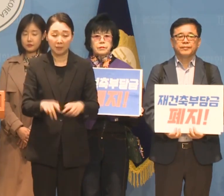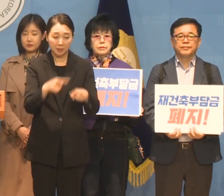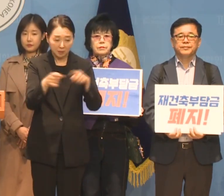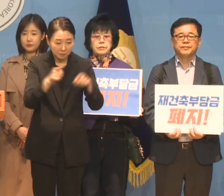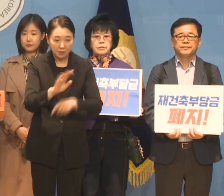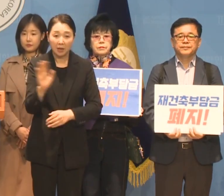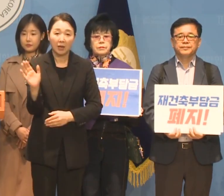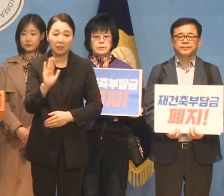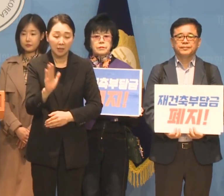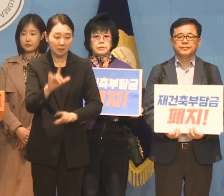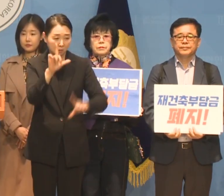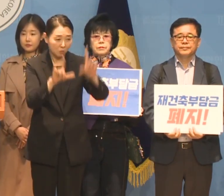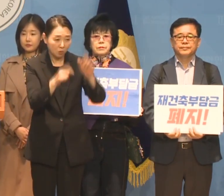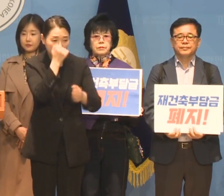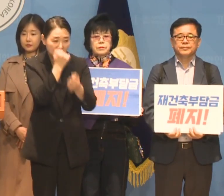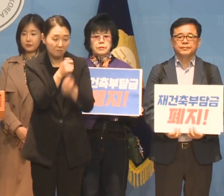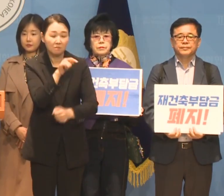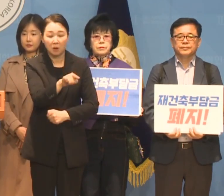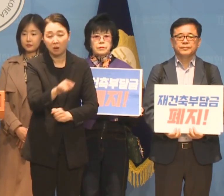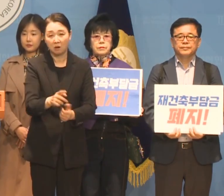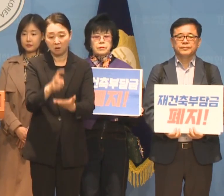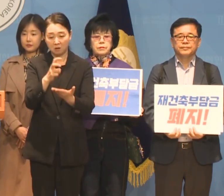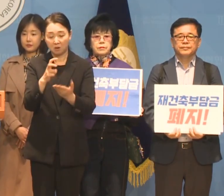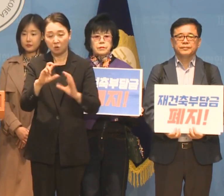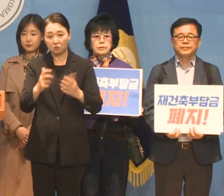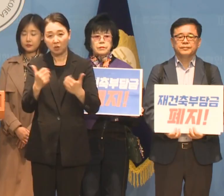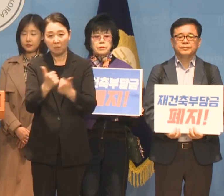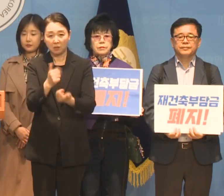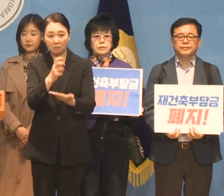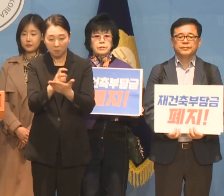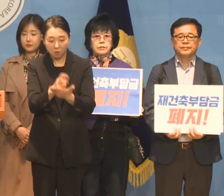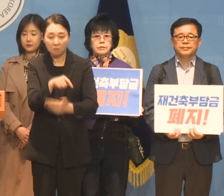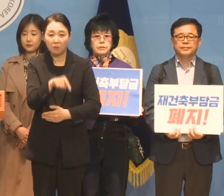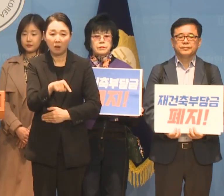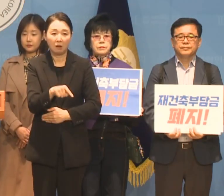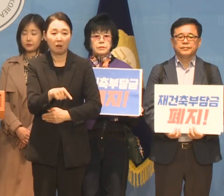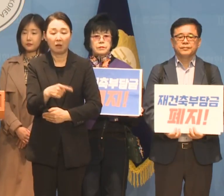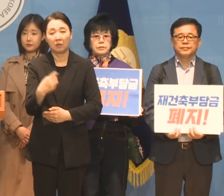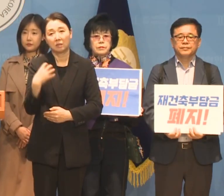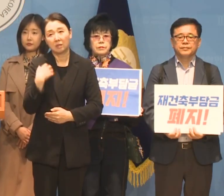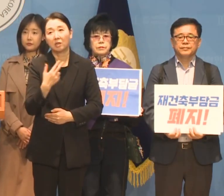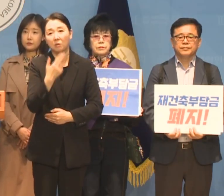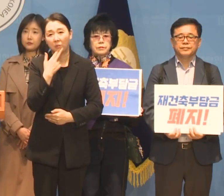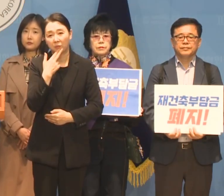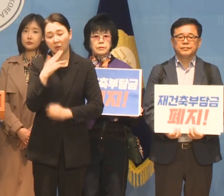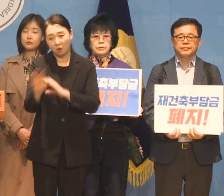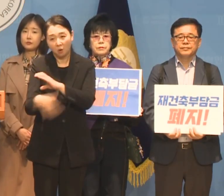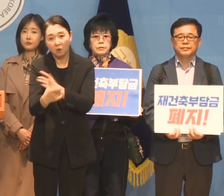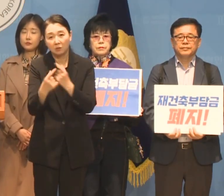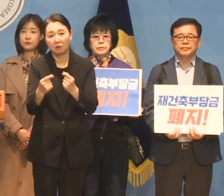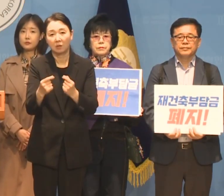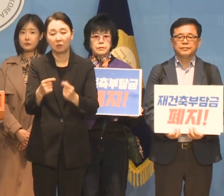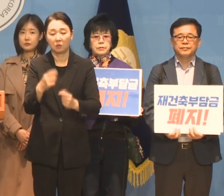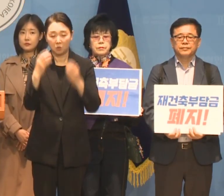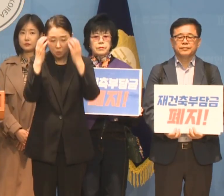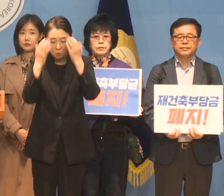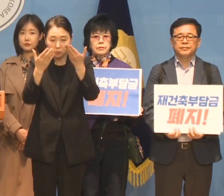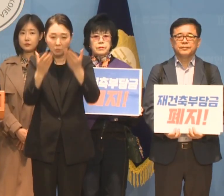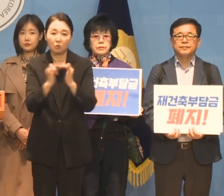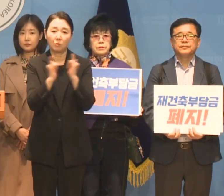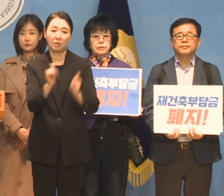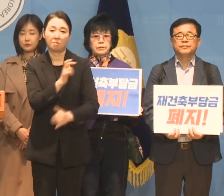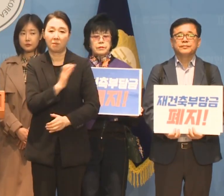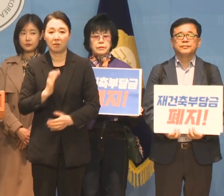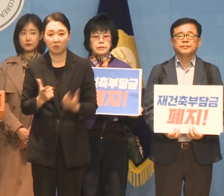하지 않겠다는 태도는 입법기관으로서의 책임 방기이자 고통받는 국민에 대한 배신입니다.